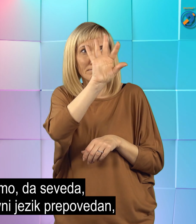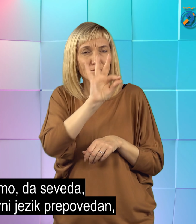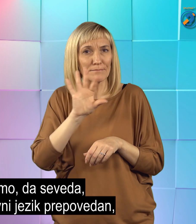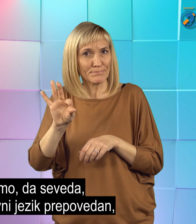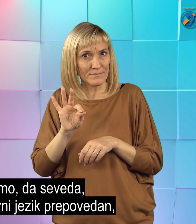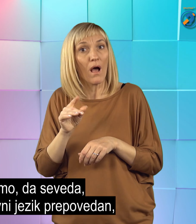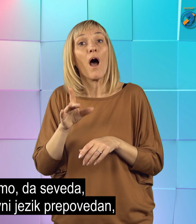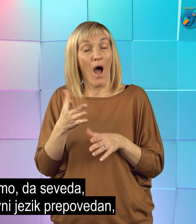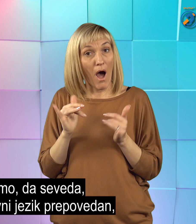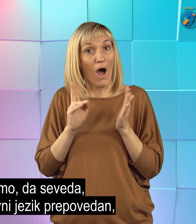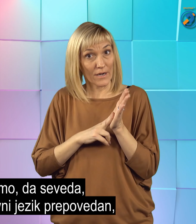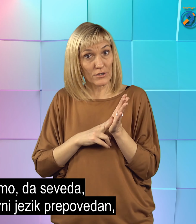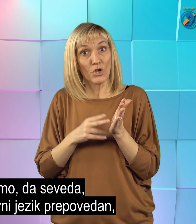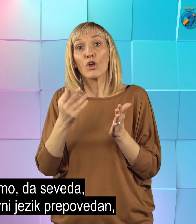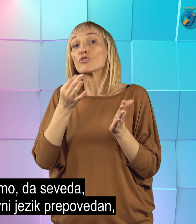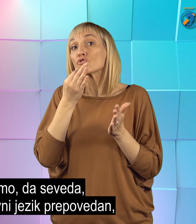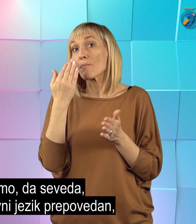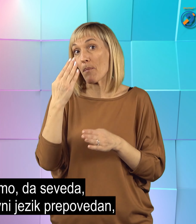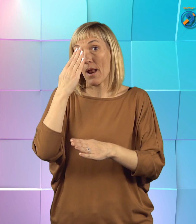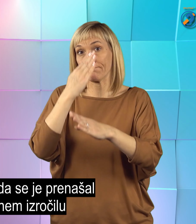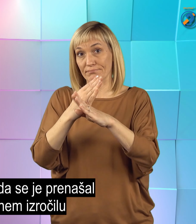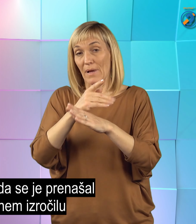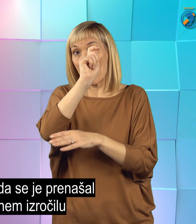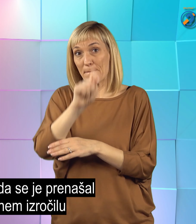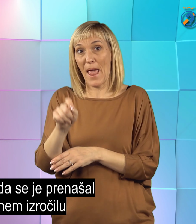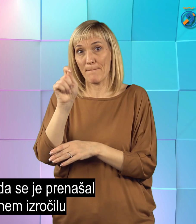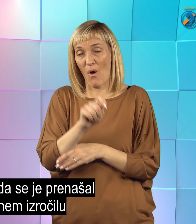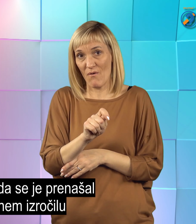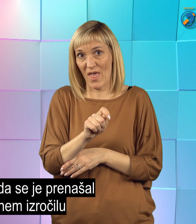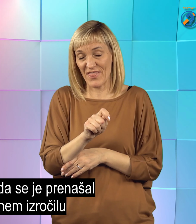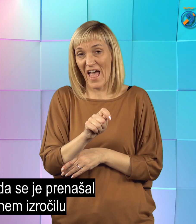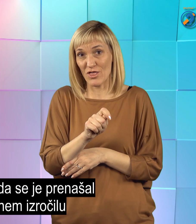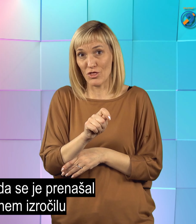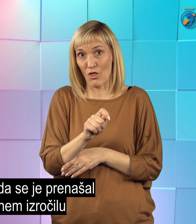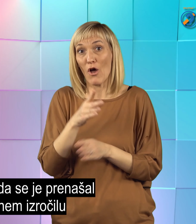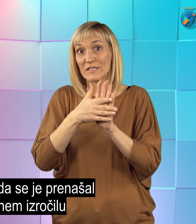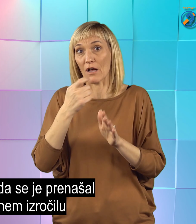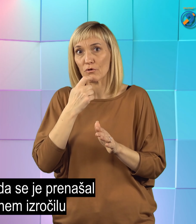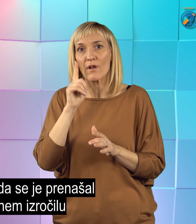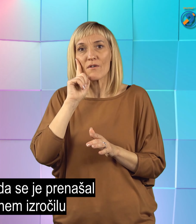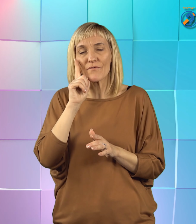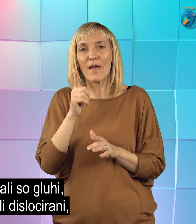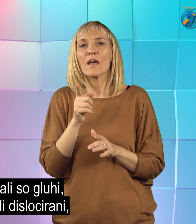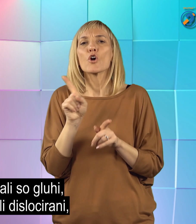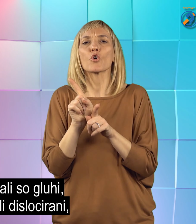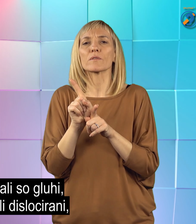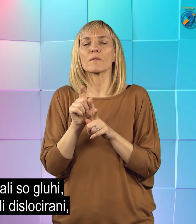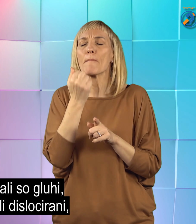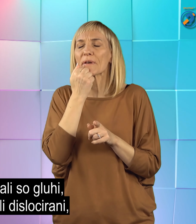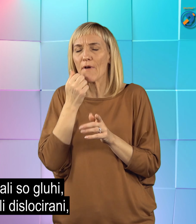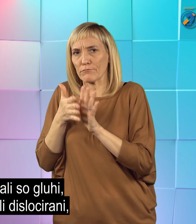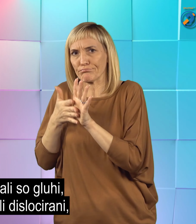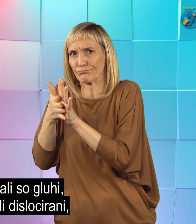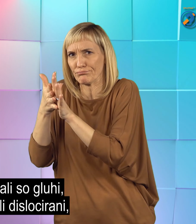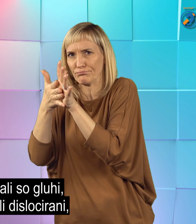če je bil znakovni jezik prepovedan, pomeni, da se je prenašal po ustnem izročilu in seveda so kretali gluhi, ki so